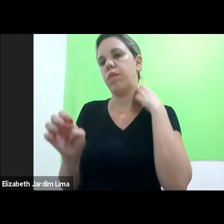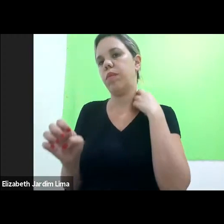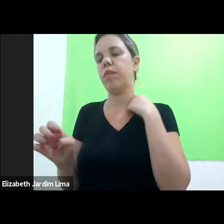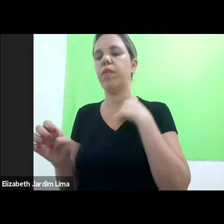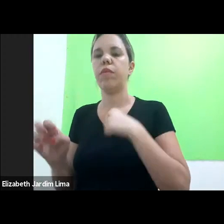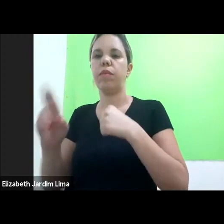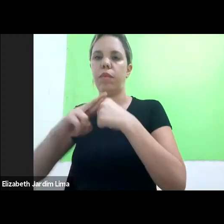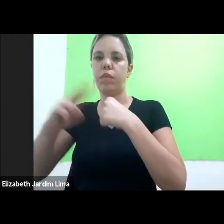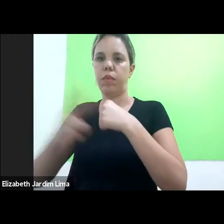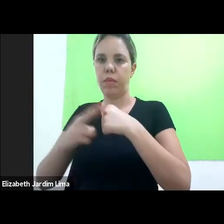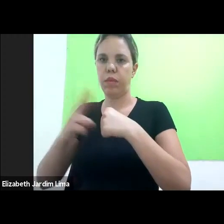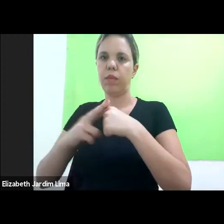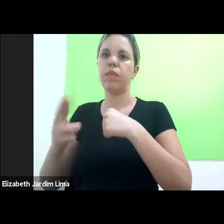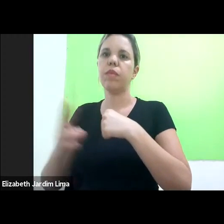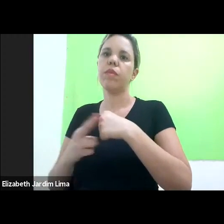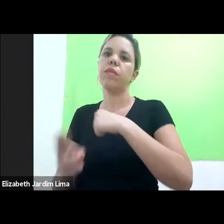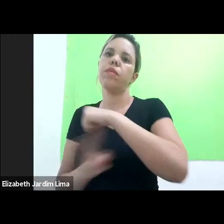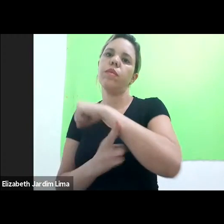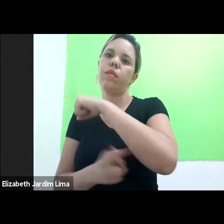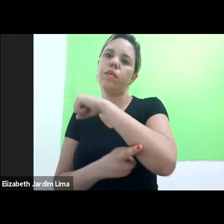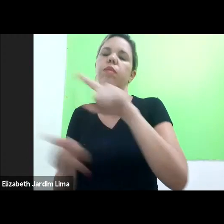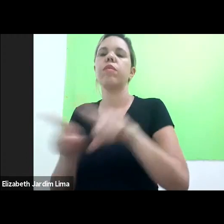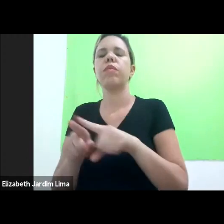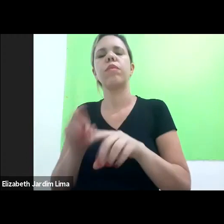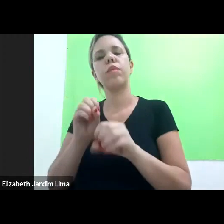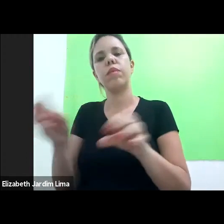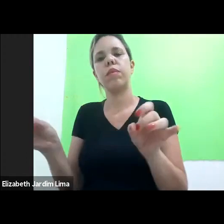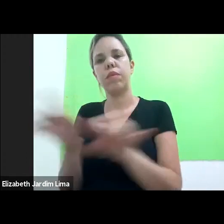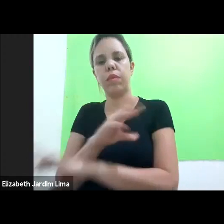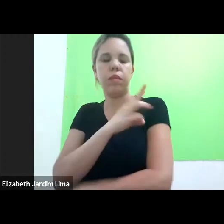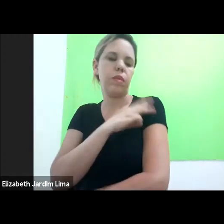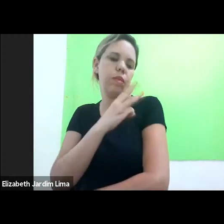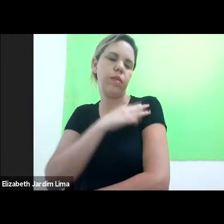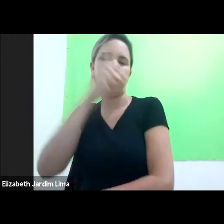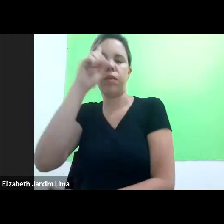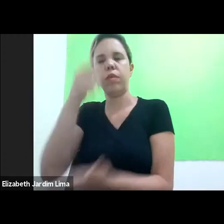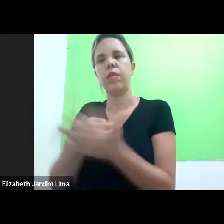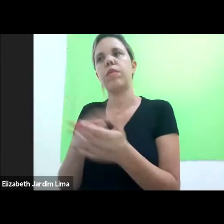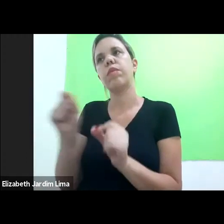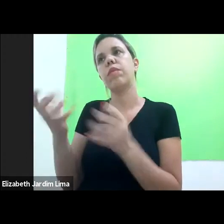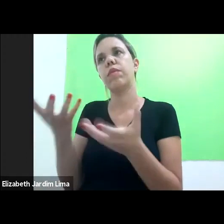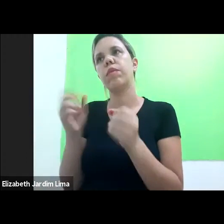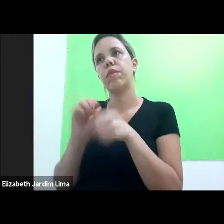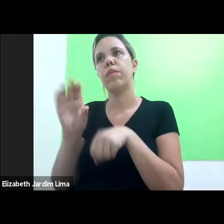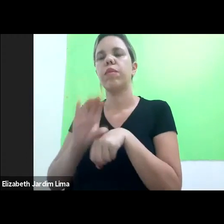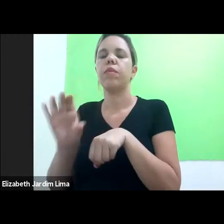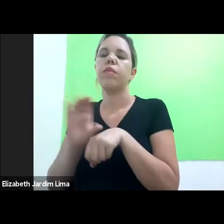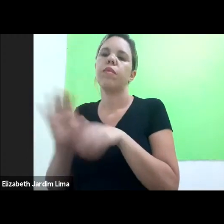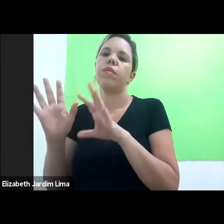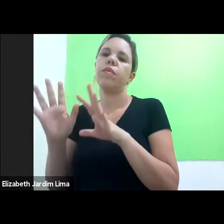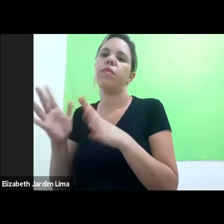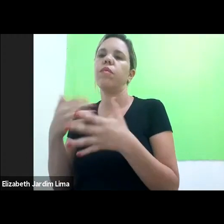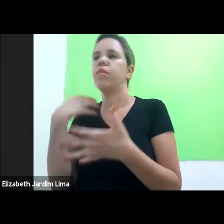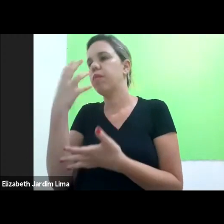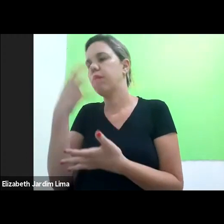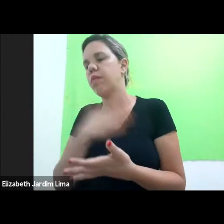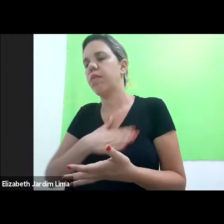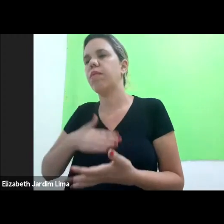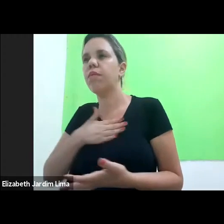estava terminando o ensino médio, decidindo o que eu queria fazer da vida, e já estava ali namorando um pouco o curso de